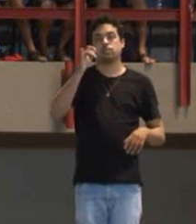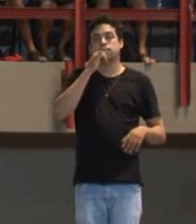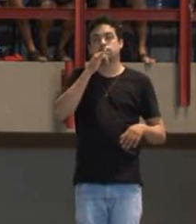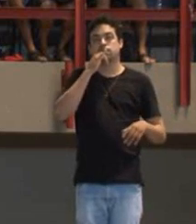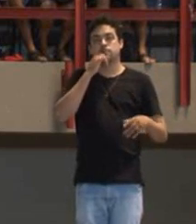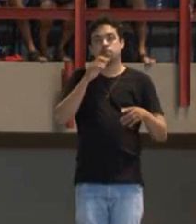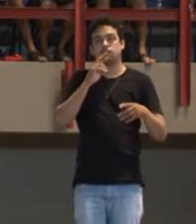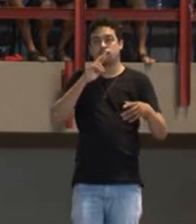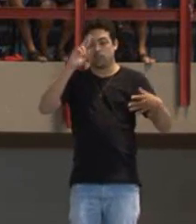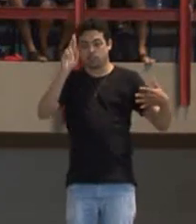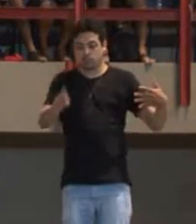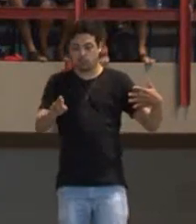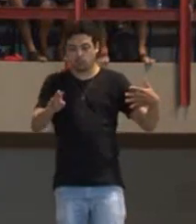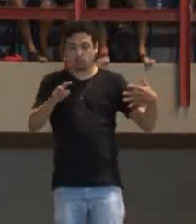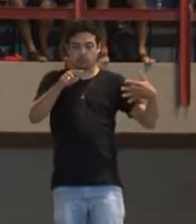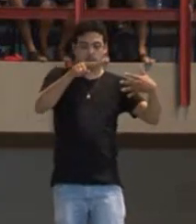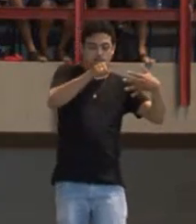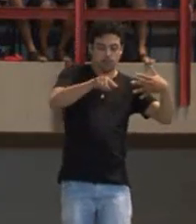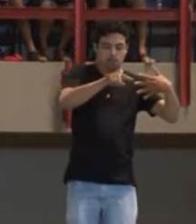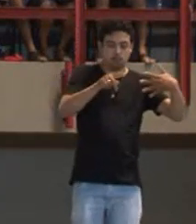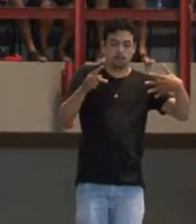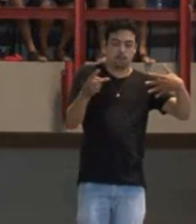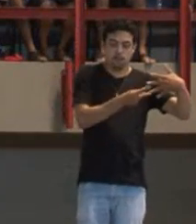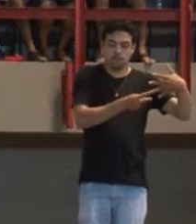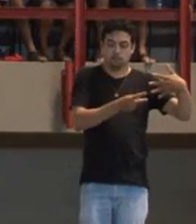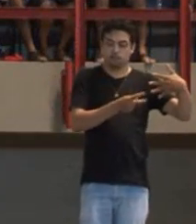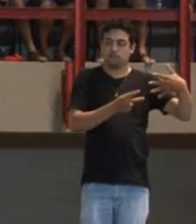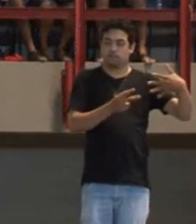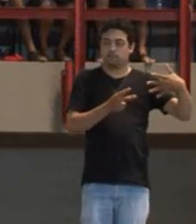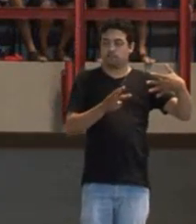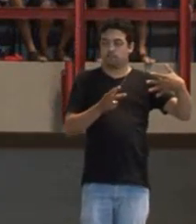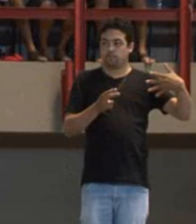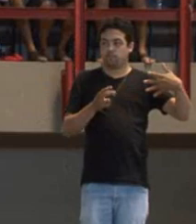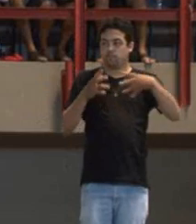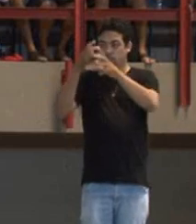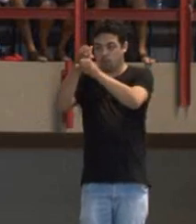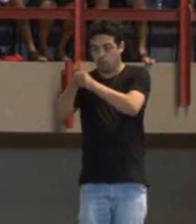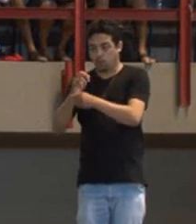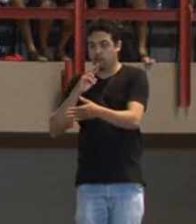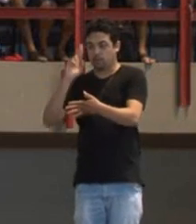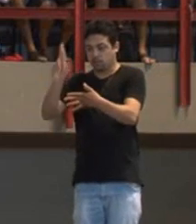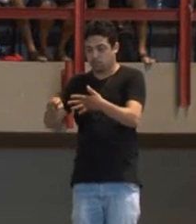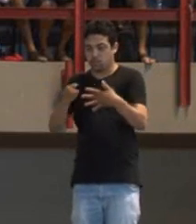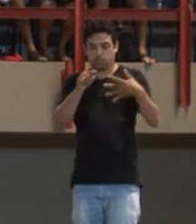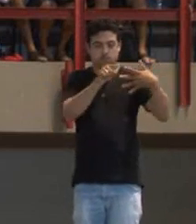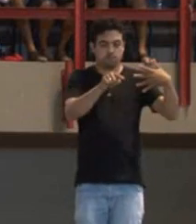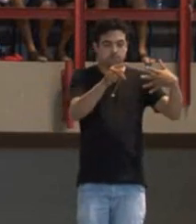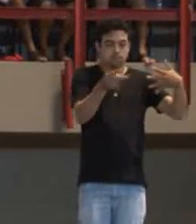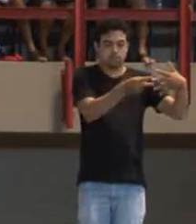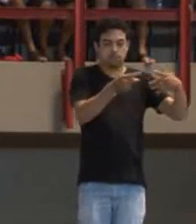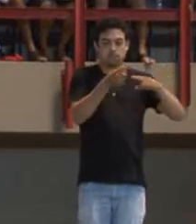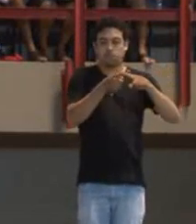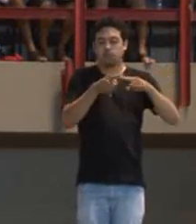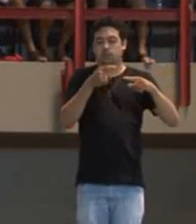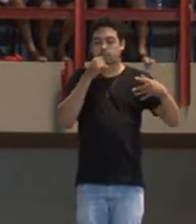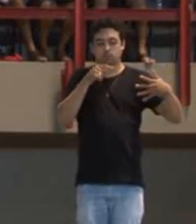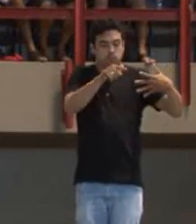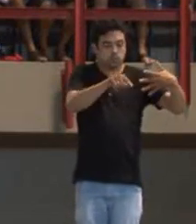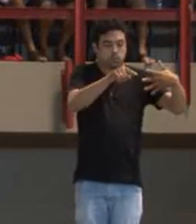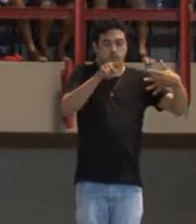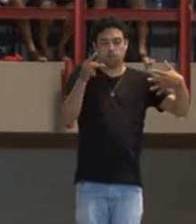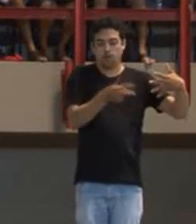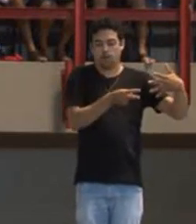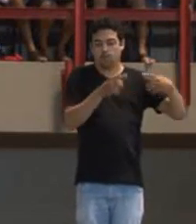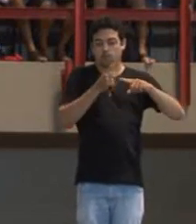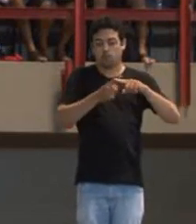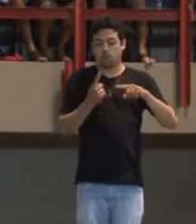a questão e marcar errado no gabarito? Então o cara pode perder uma questão na prova porque marcou errado no